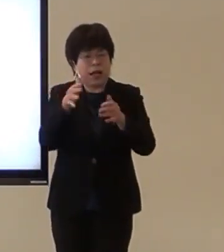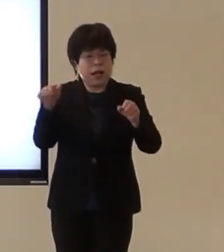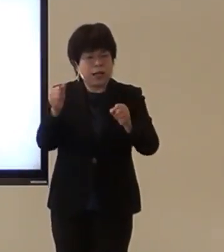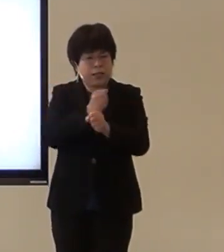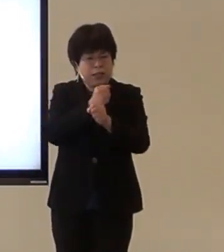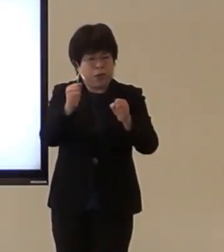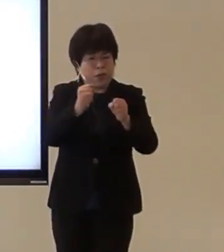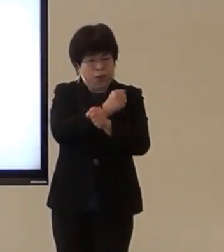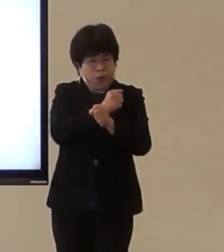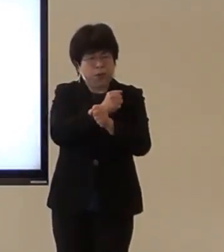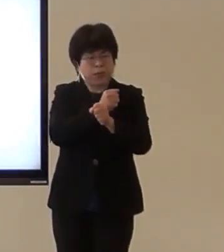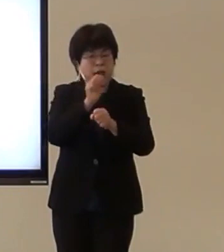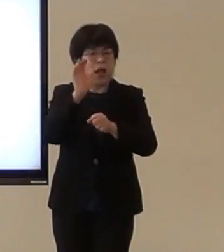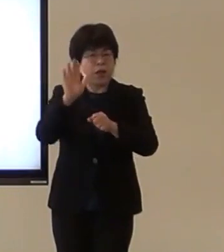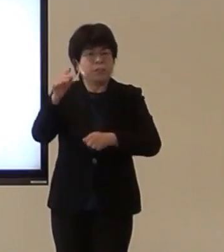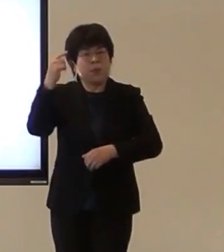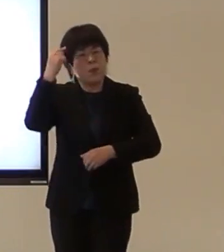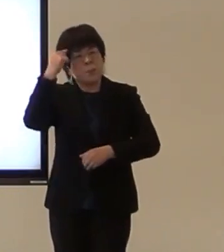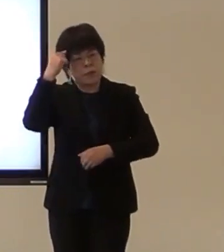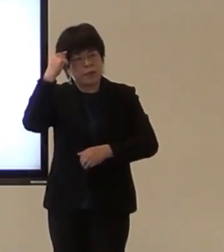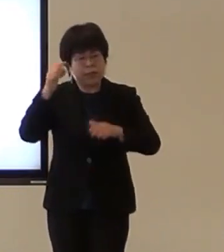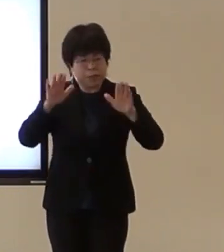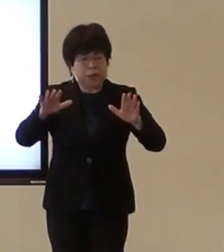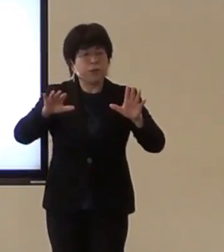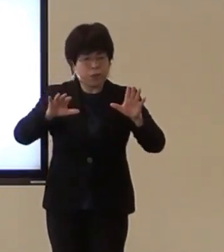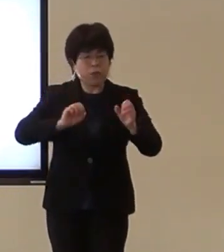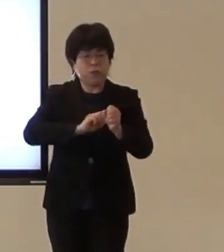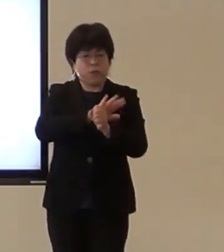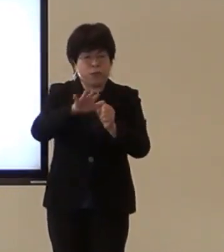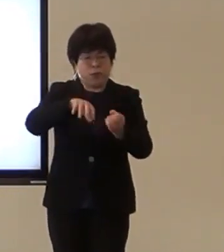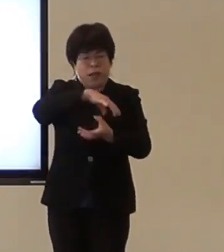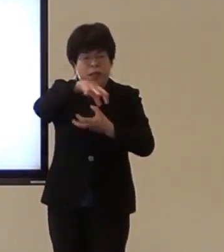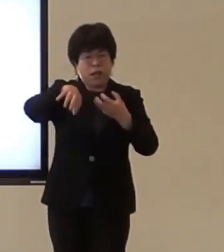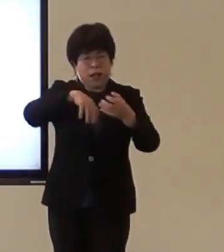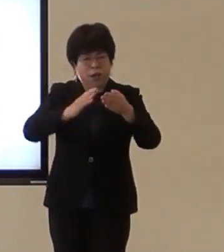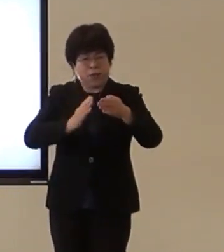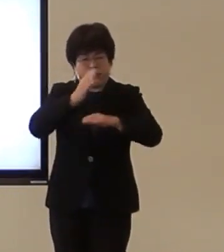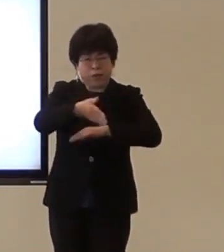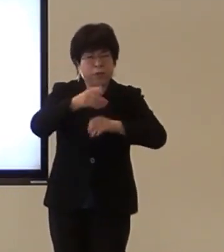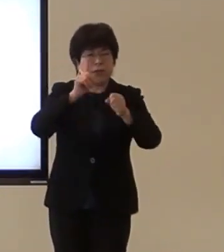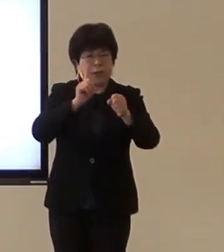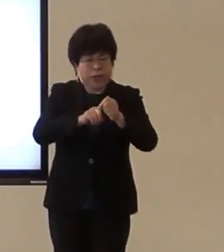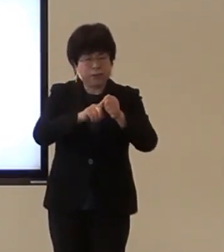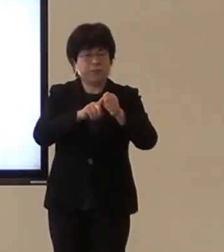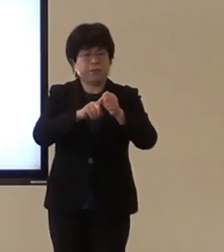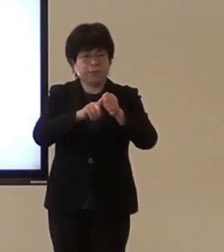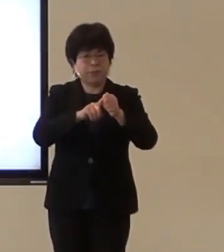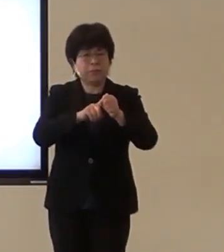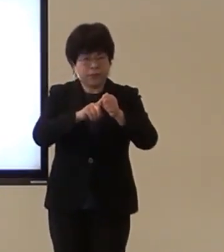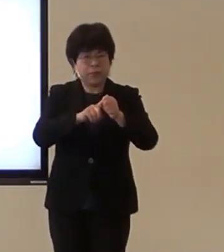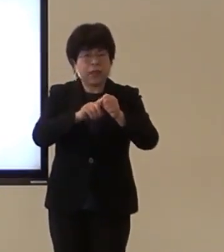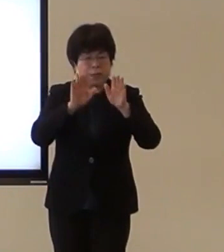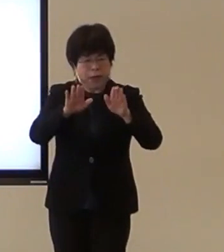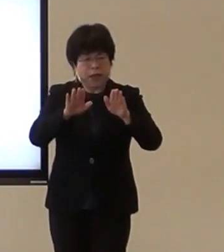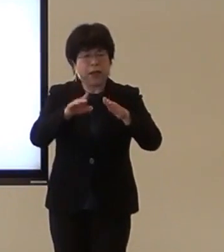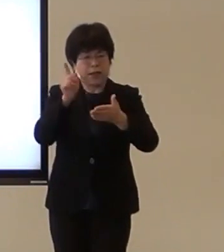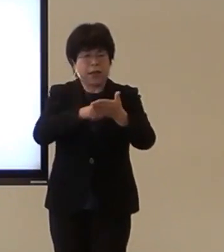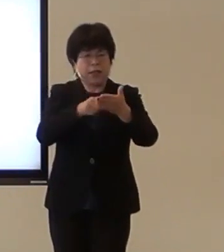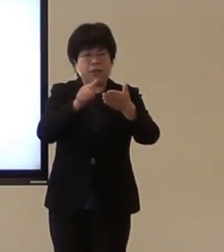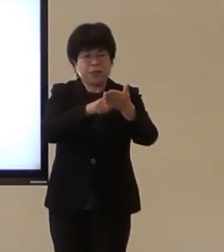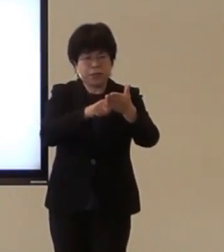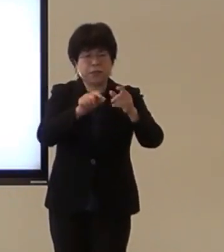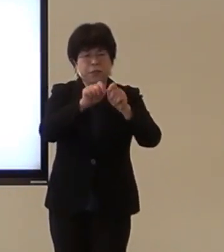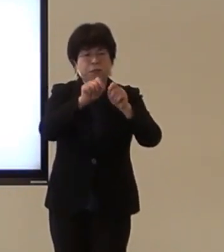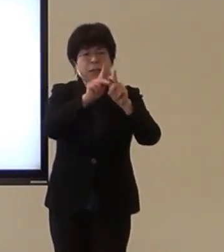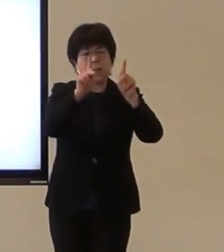える大きなワクチン接種事業でありますから、解決すべき課題は山積をしております。今